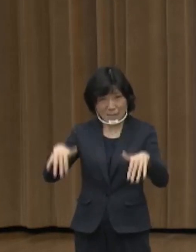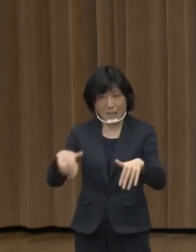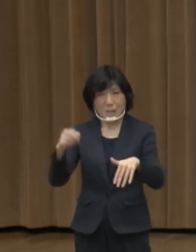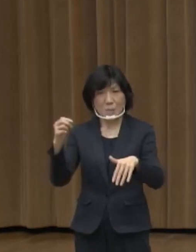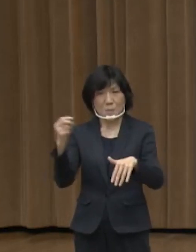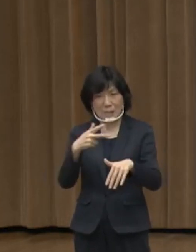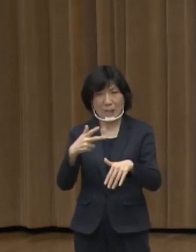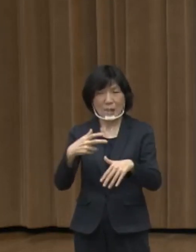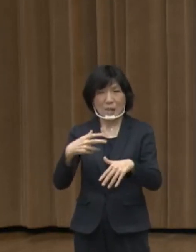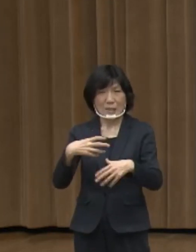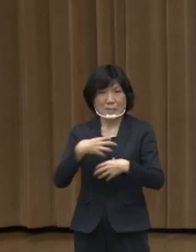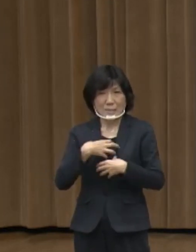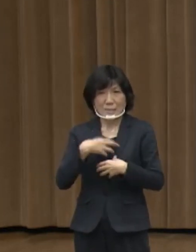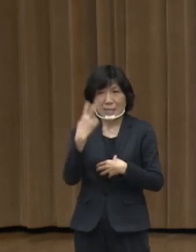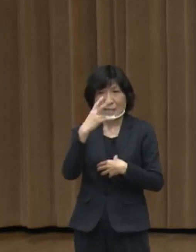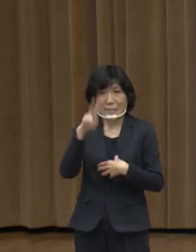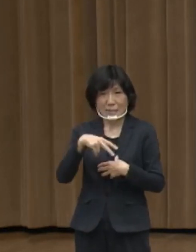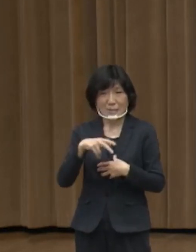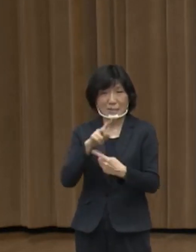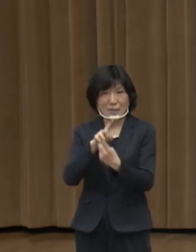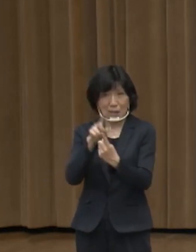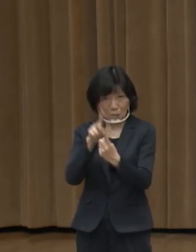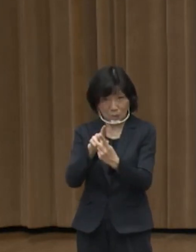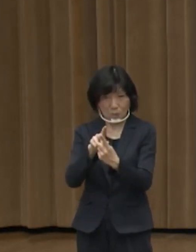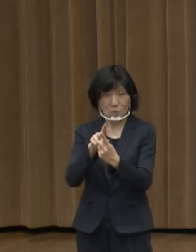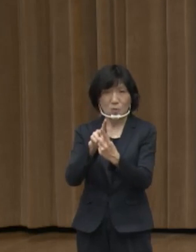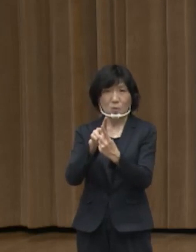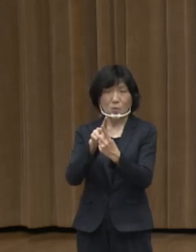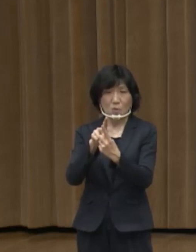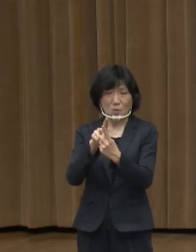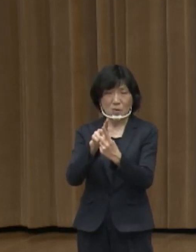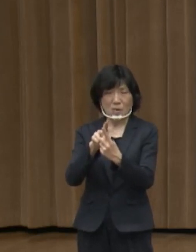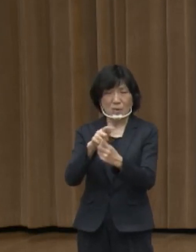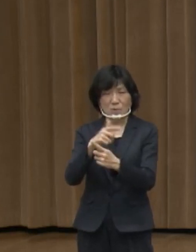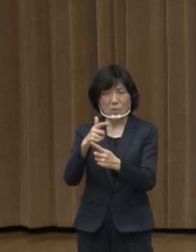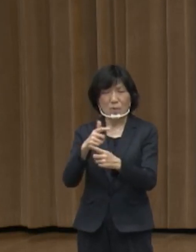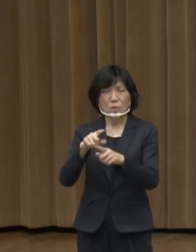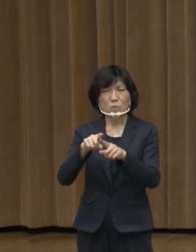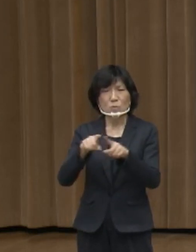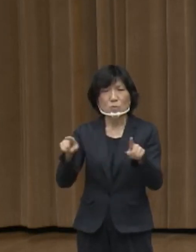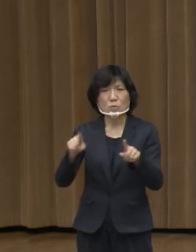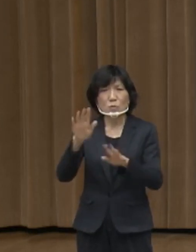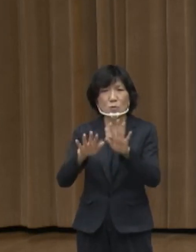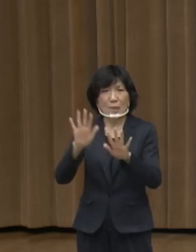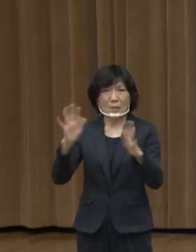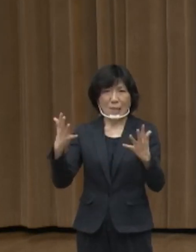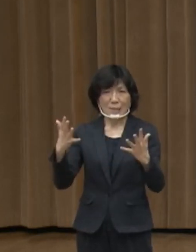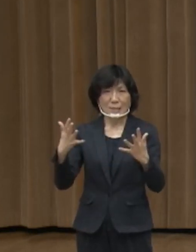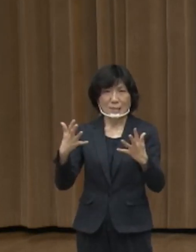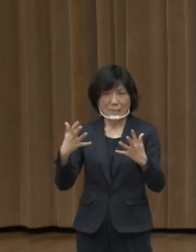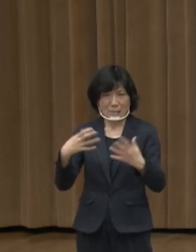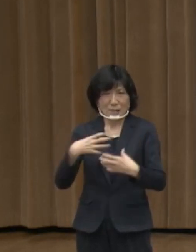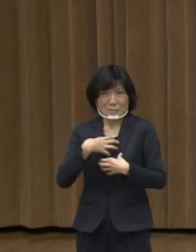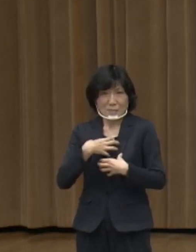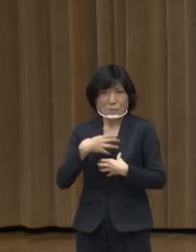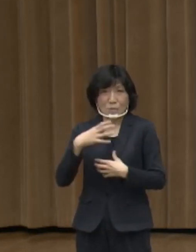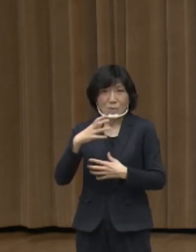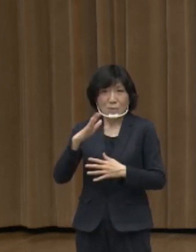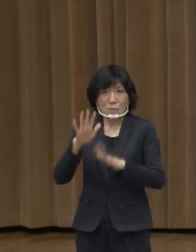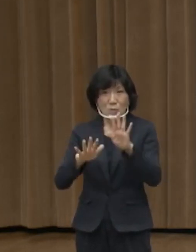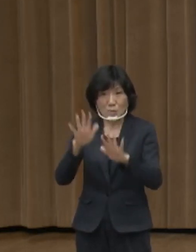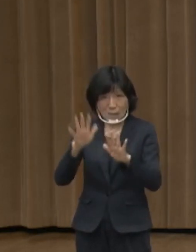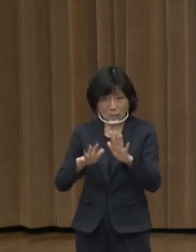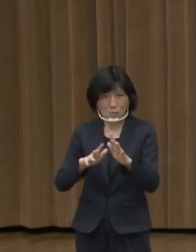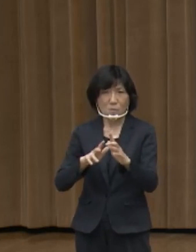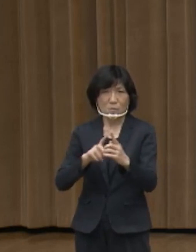管理対応、あるいは危機管理とは言わなくとも、尋常ではない、平時ではない対応に余儀なくされる、